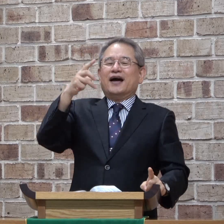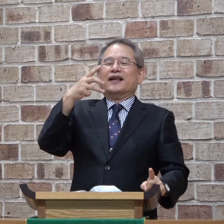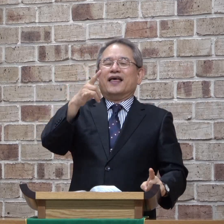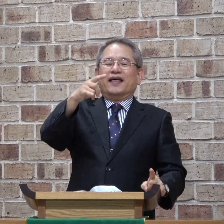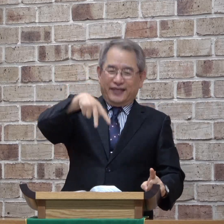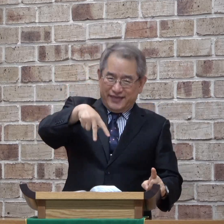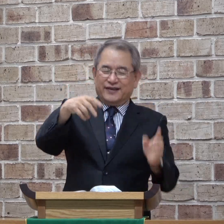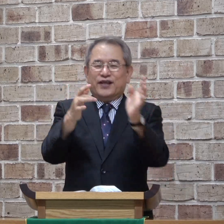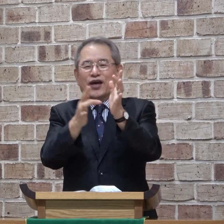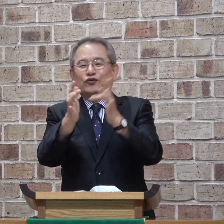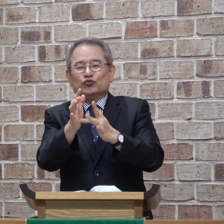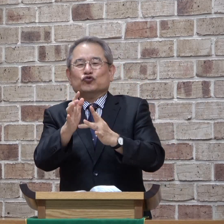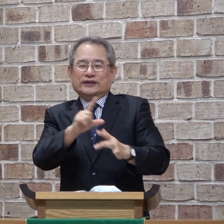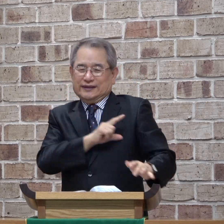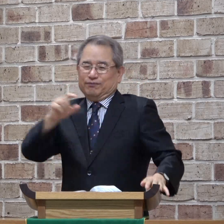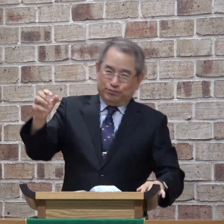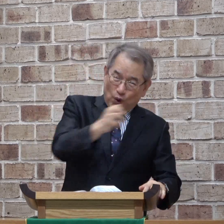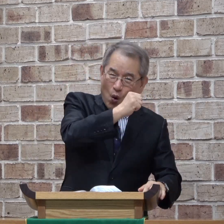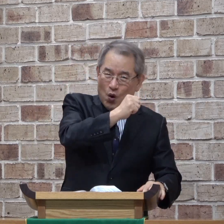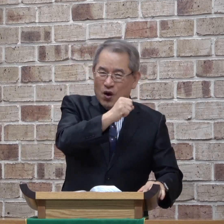그러나 내가 주는 것이 하나 있는데